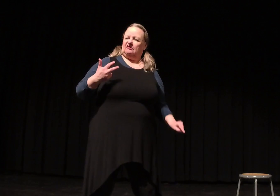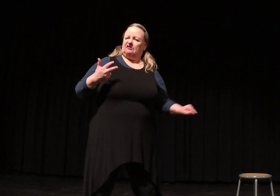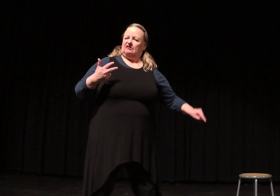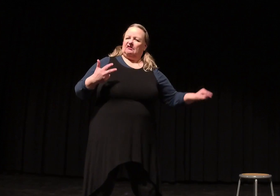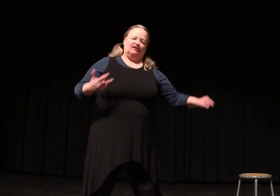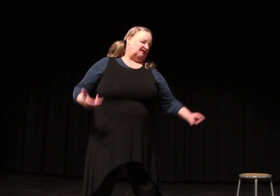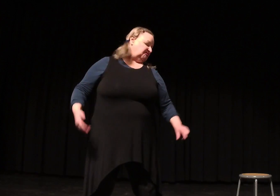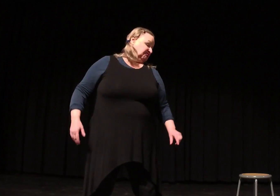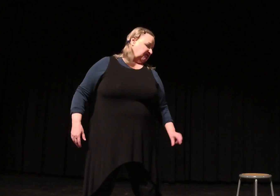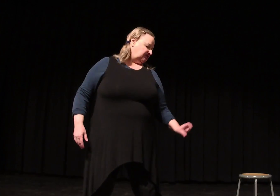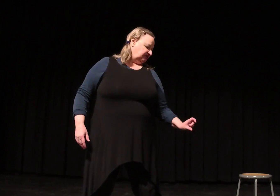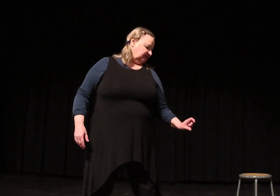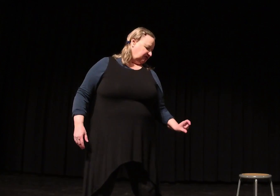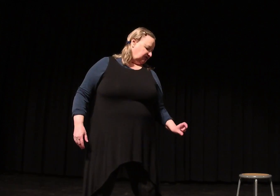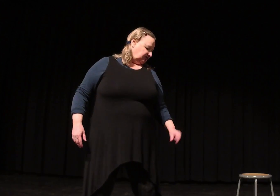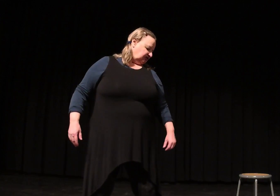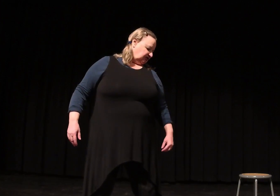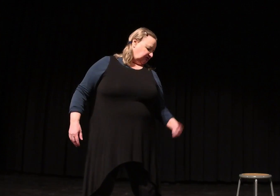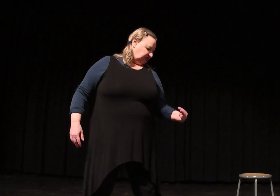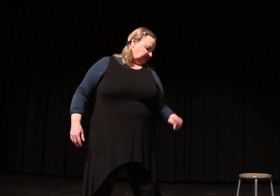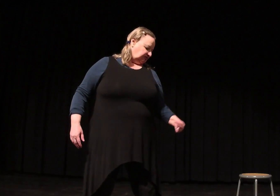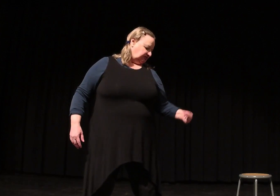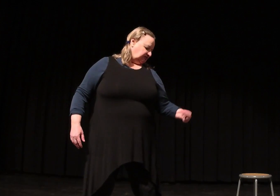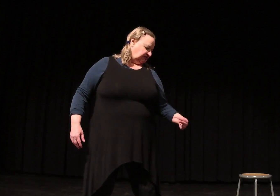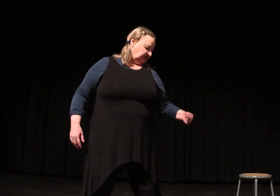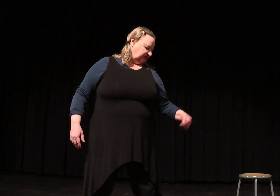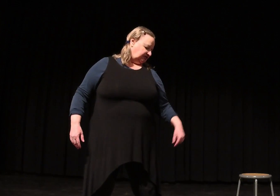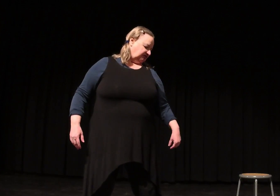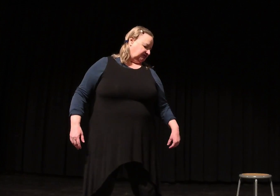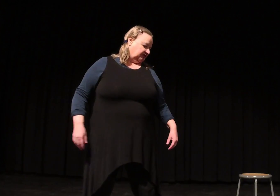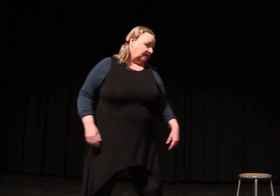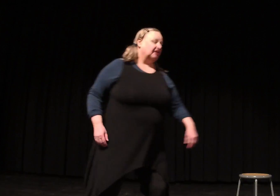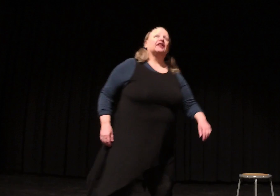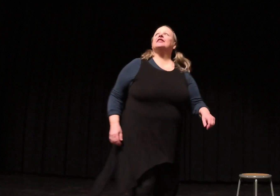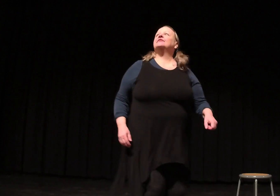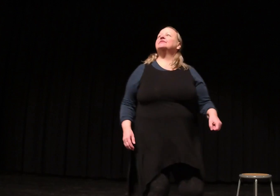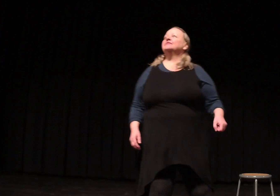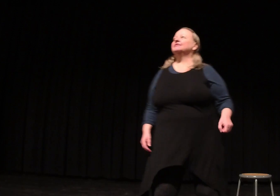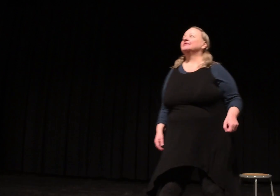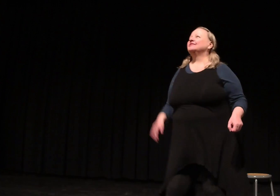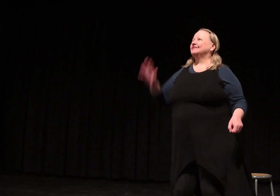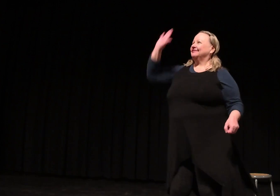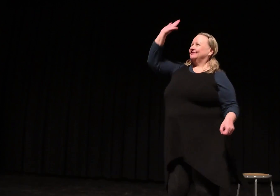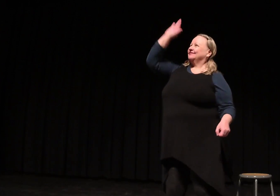C'est qui, vous, trois petites personnes? Qu'est-ce que vous allez faire? Oh, je me regarde.